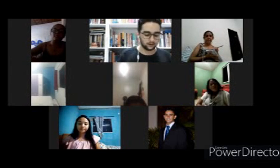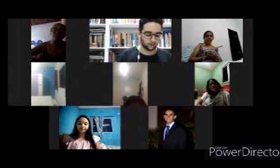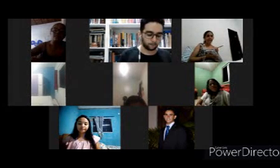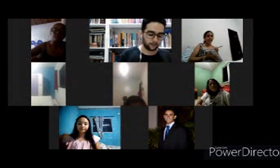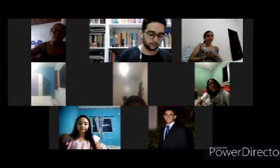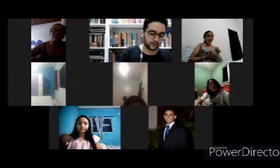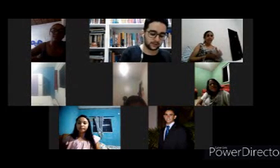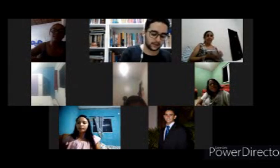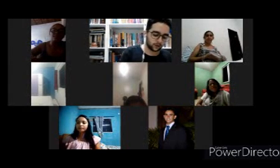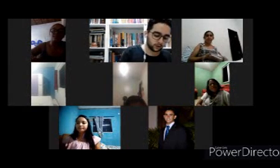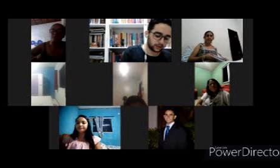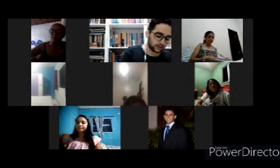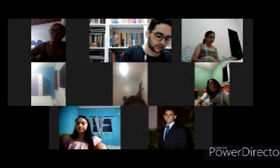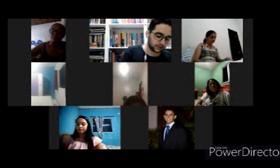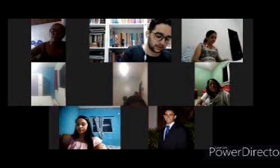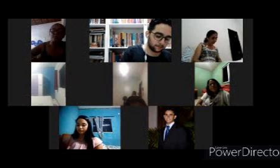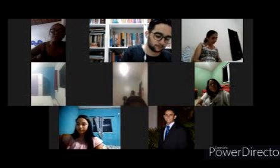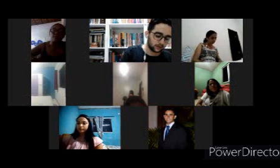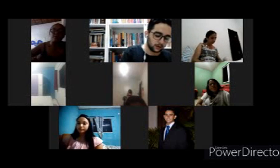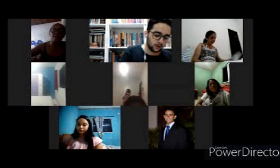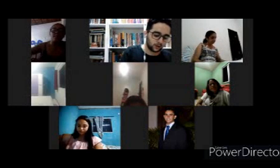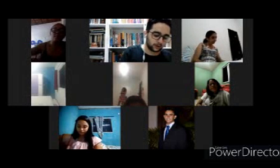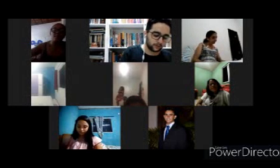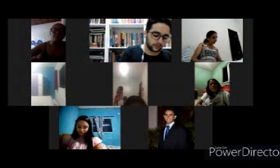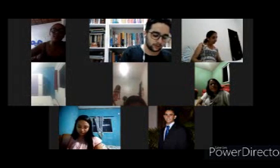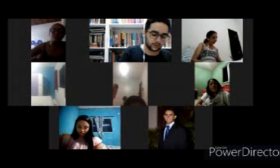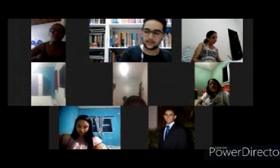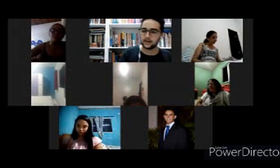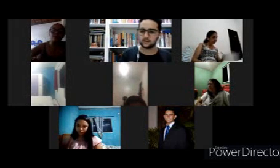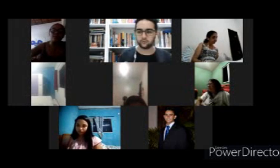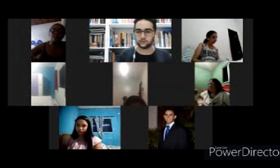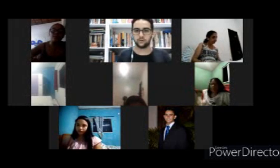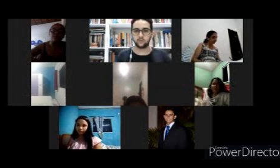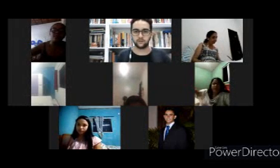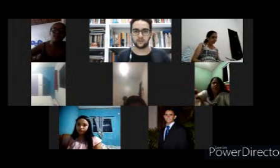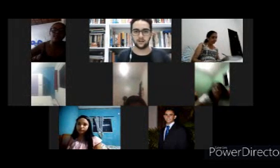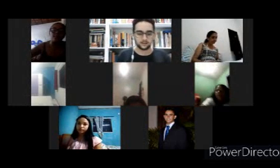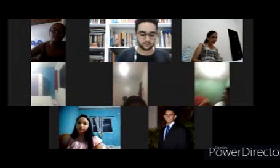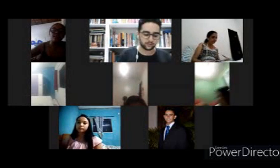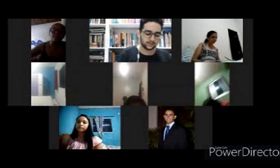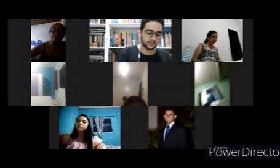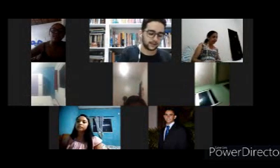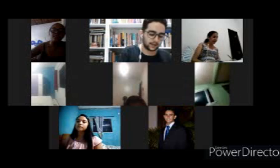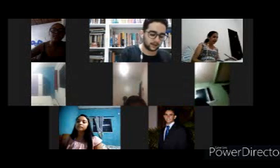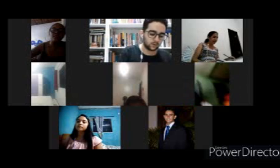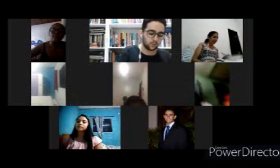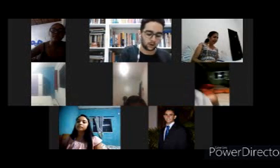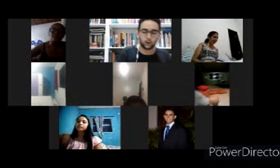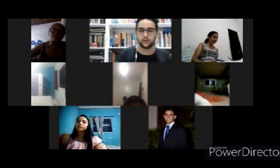Então, vocês aí anotem quem já tá. Eu quero que vocês, eu vou dar 10 minutinhos para vocês treinarem uma ordem